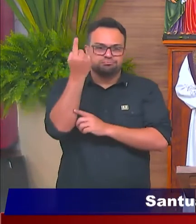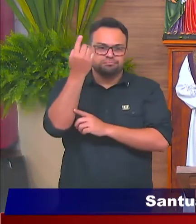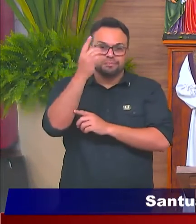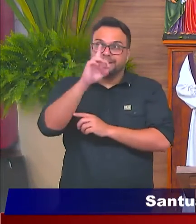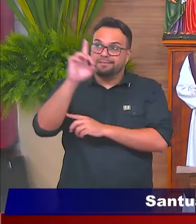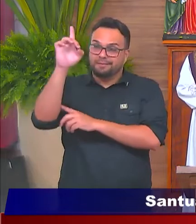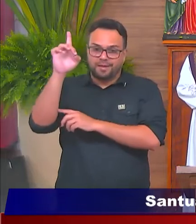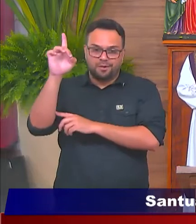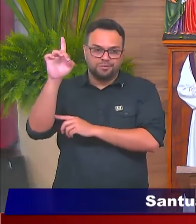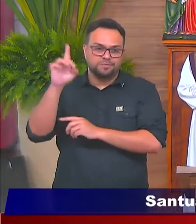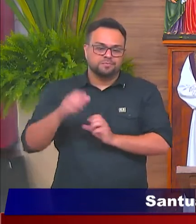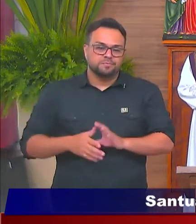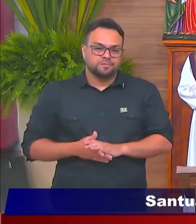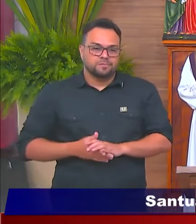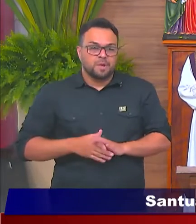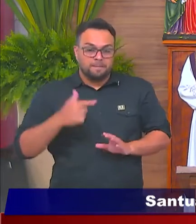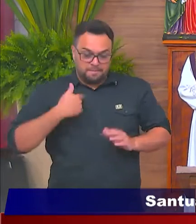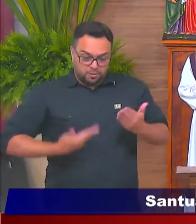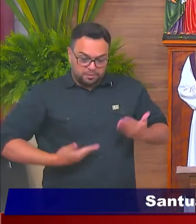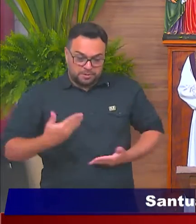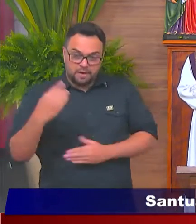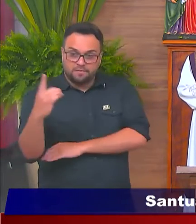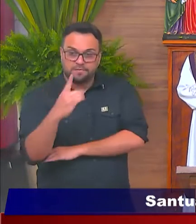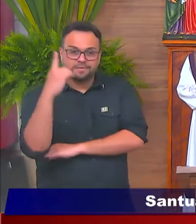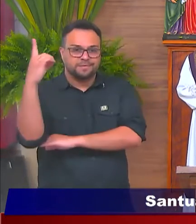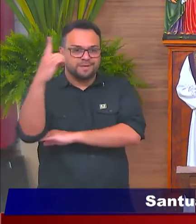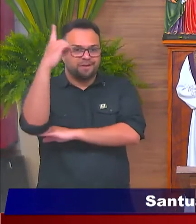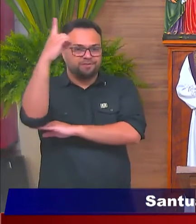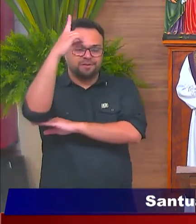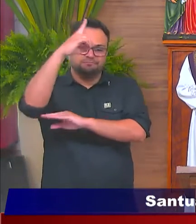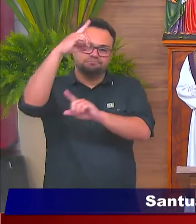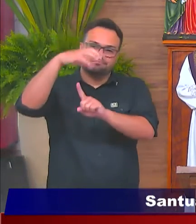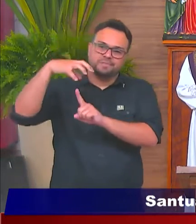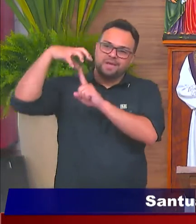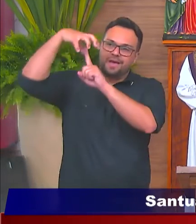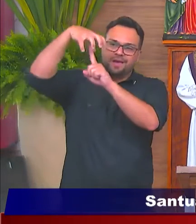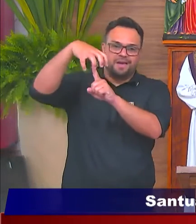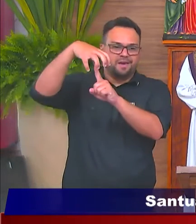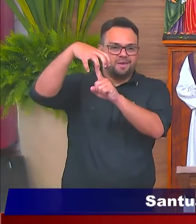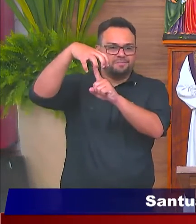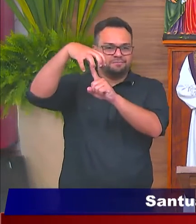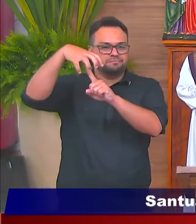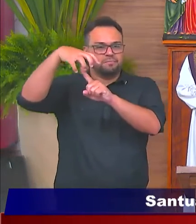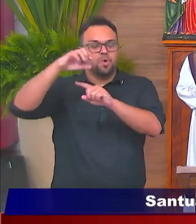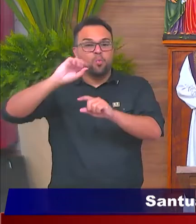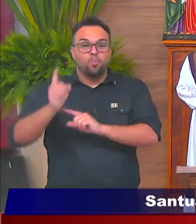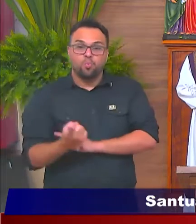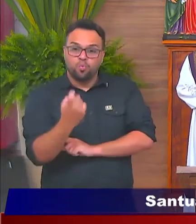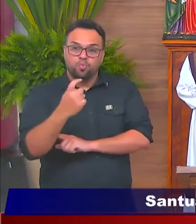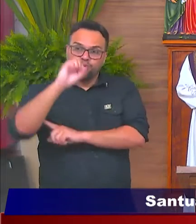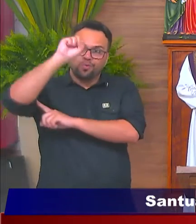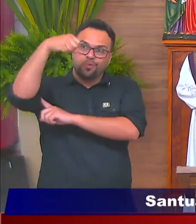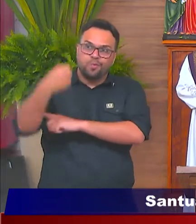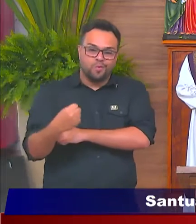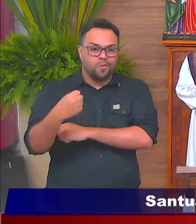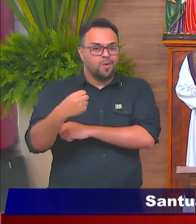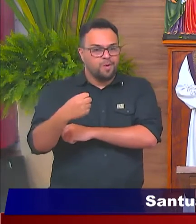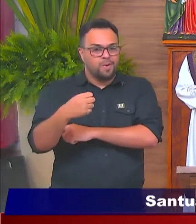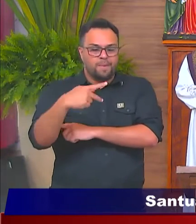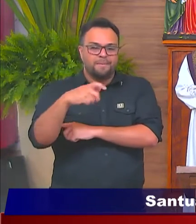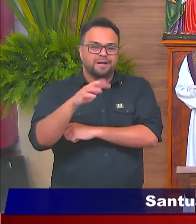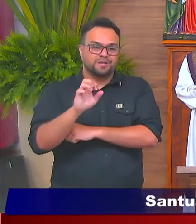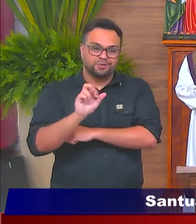servo Davi reinará sobre eles, e haverá para todos eles um único pastor.